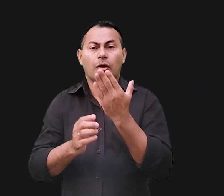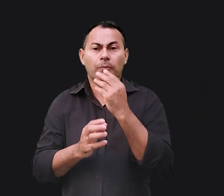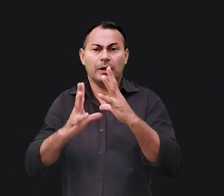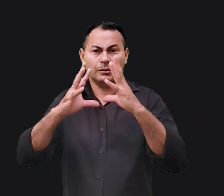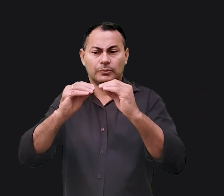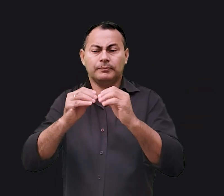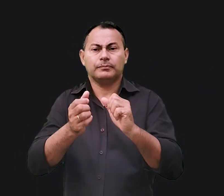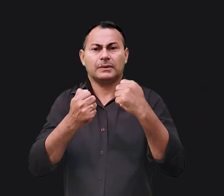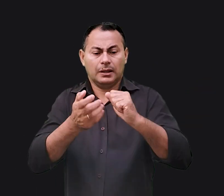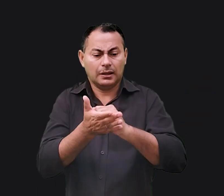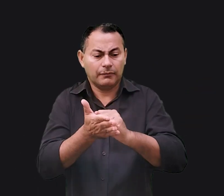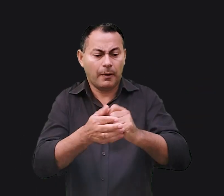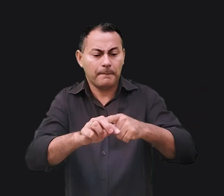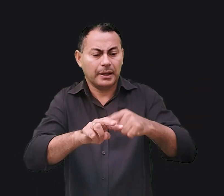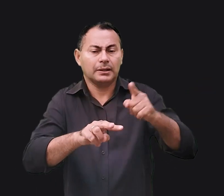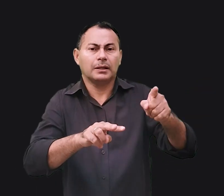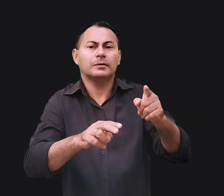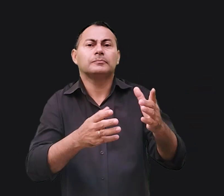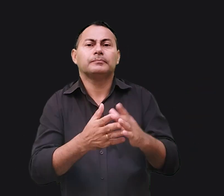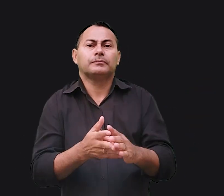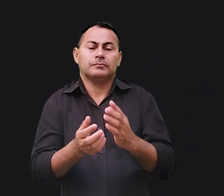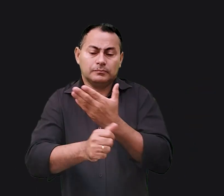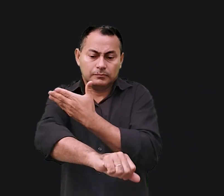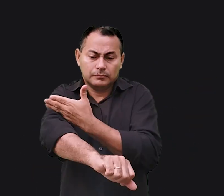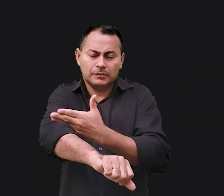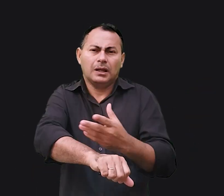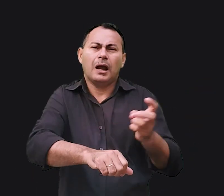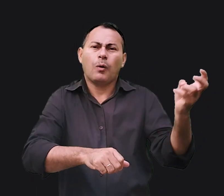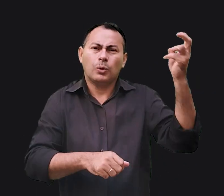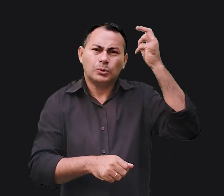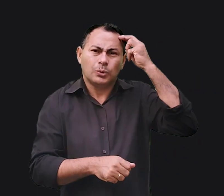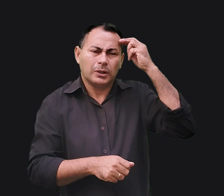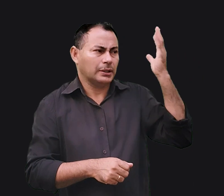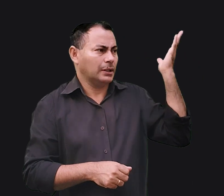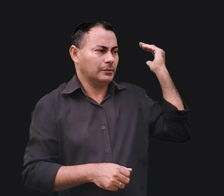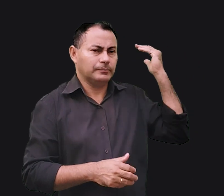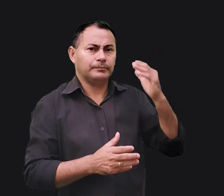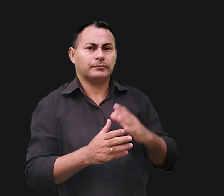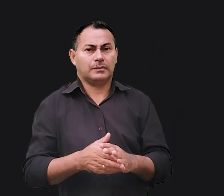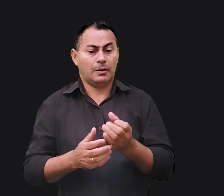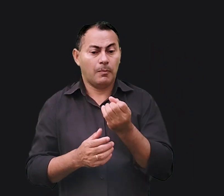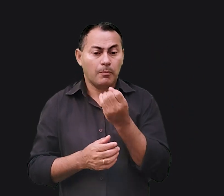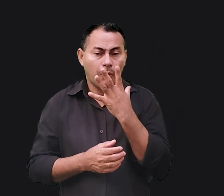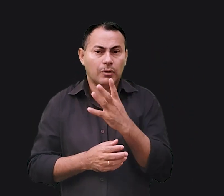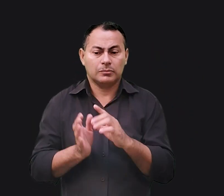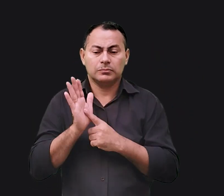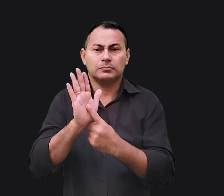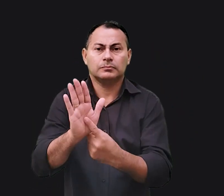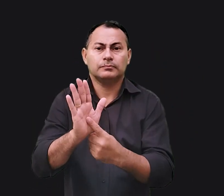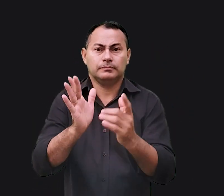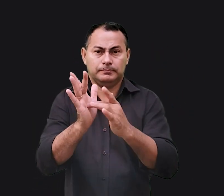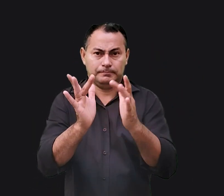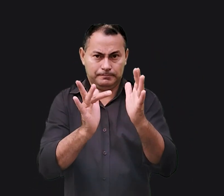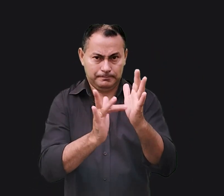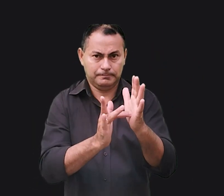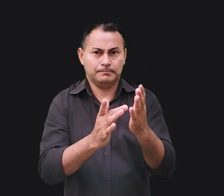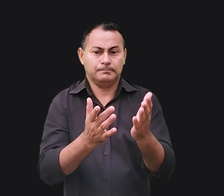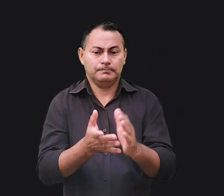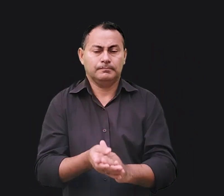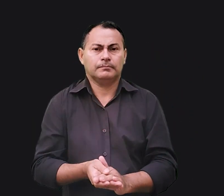jantar, você deveria lavar os pés dela. Era um costume comum naquela época, e serviu como ilustração de Jesus. O